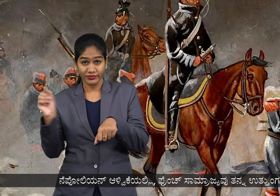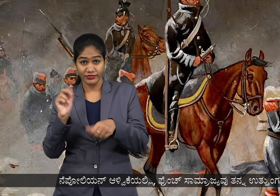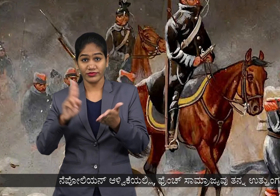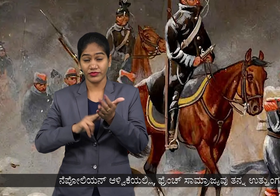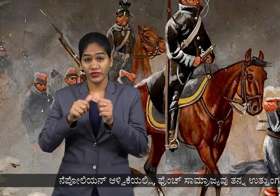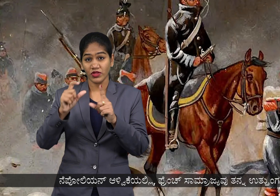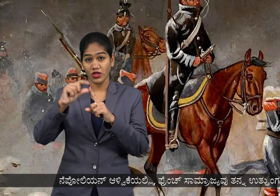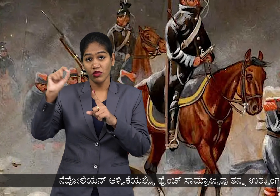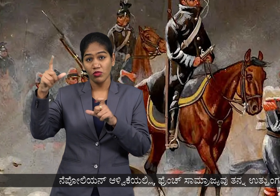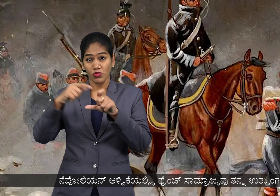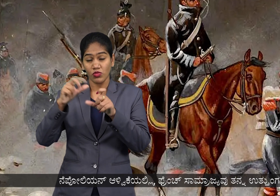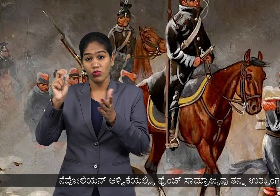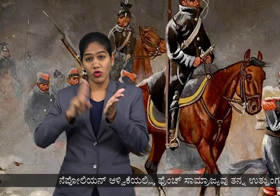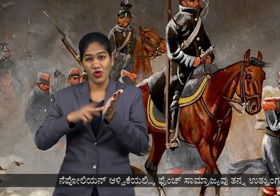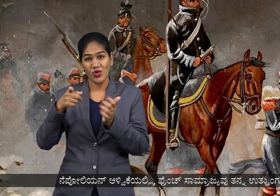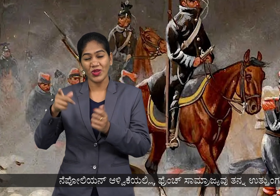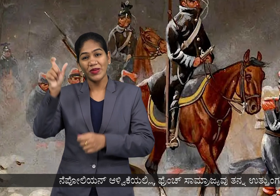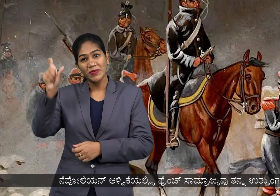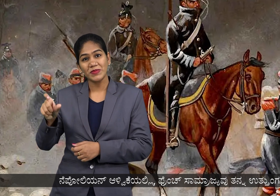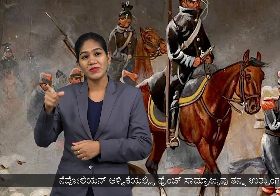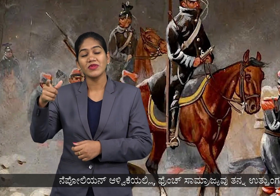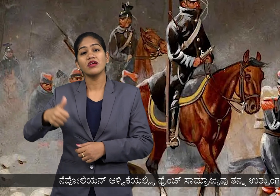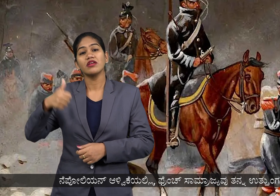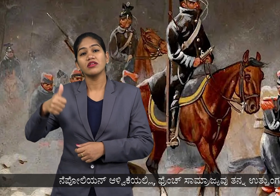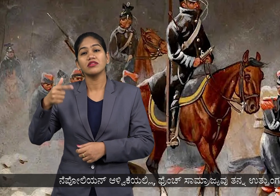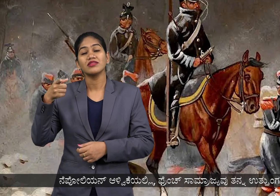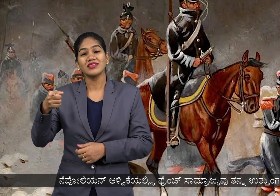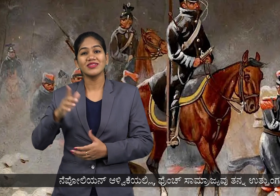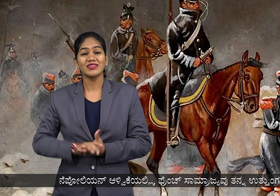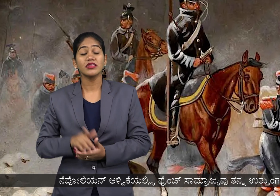ನೆಪೋಲಿಯನ್ ಆಳ್ವಿಕೆಯಲ್ಲಿ ಫ್ರೆಂಚ್ ಸಮಾಜವು ತನ್ನ ಉತ್ತುಂಗವನ್ನ ತಲುಪಿತು.